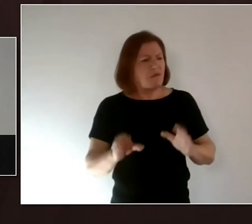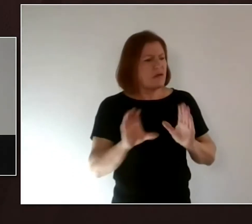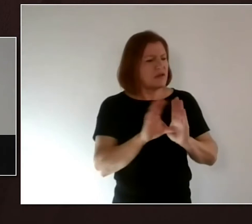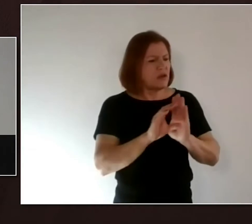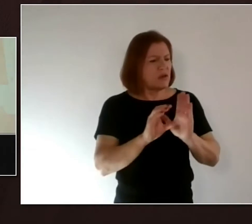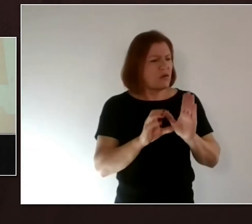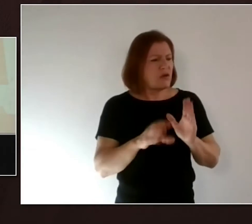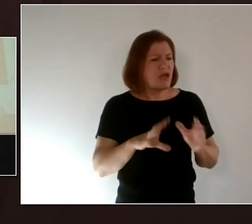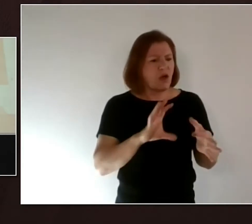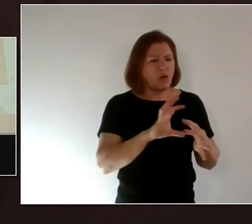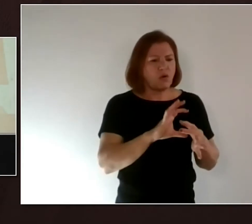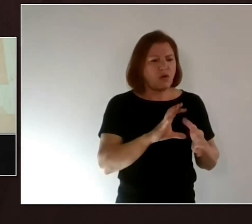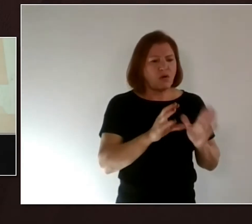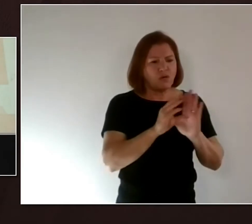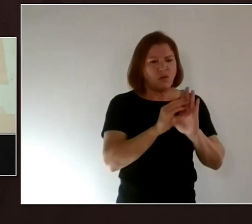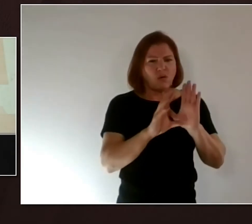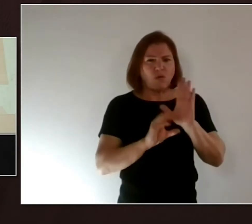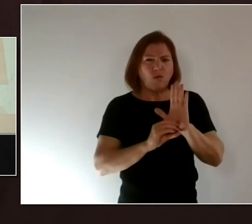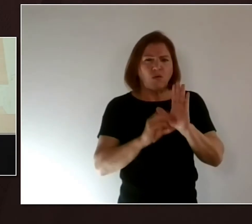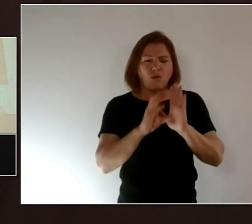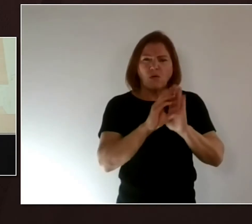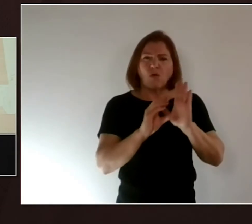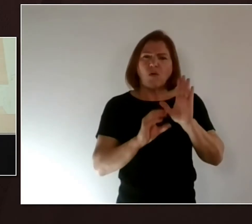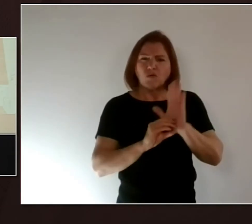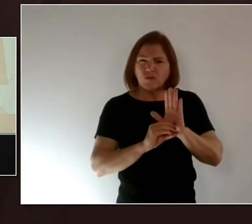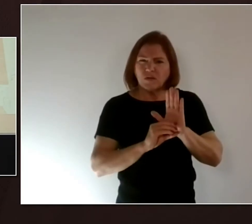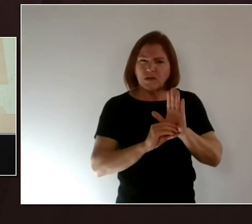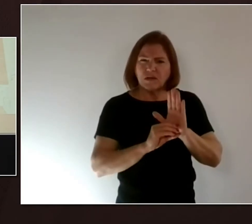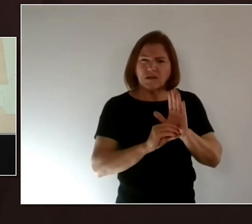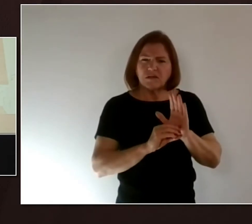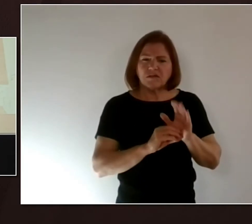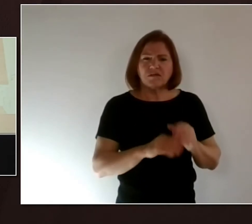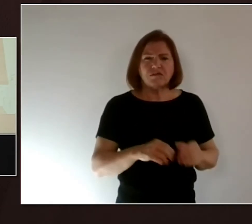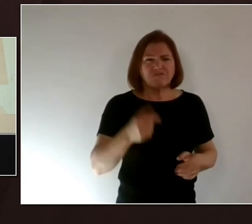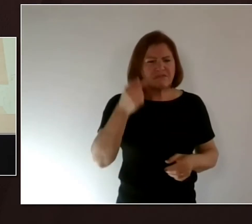que pouca gente sabe.